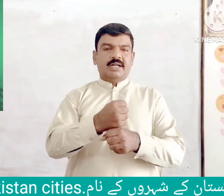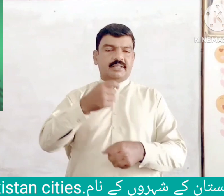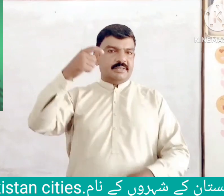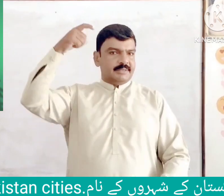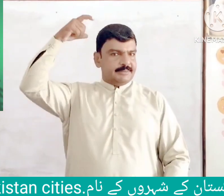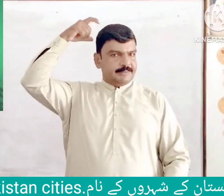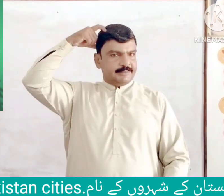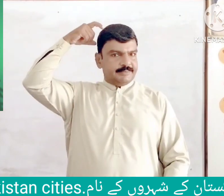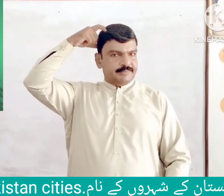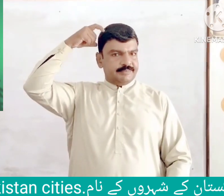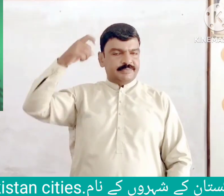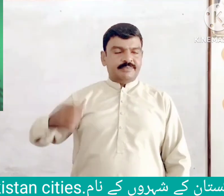गुजरात,